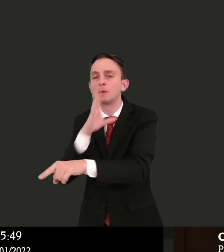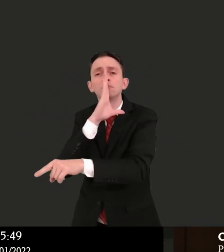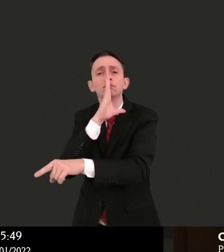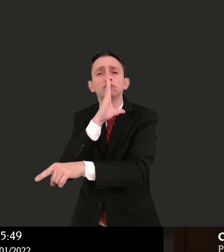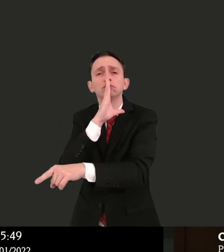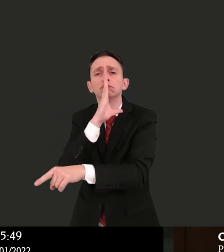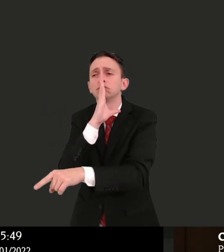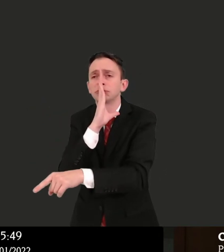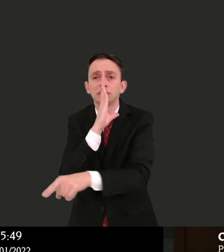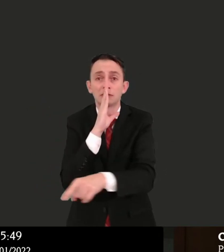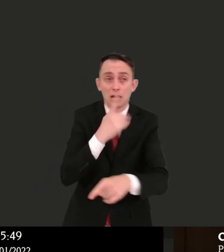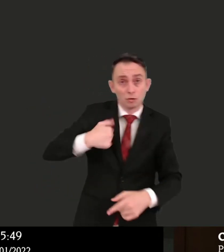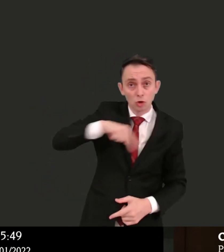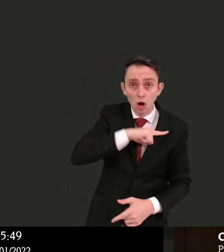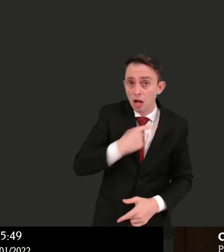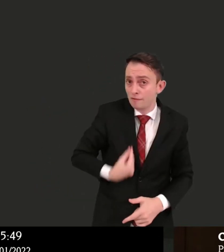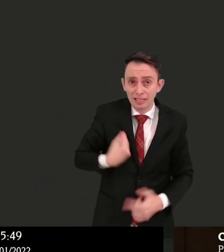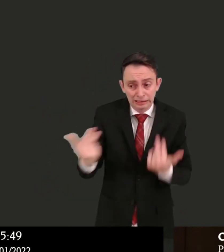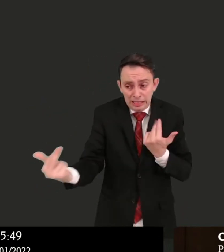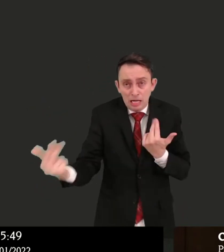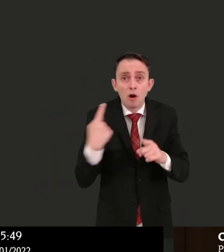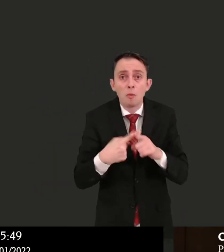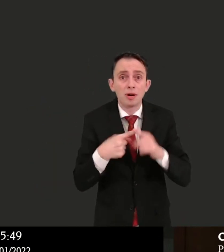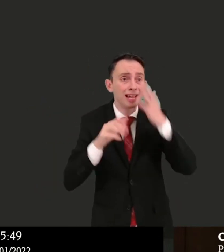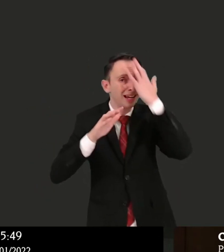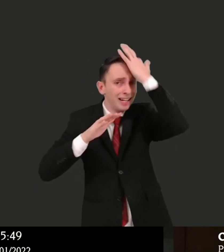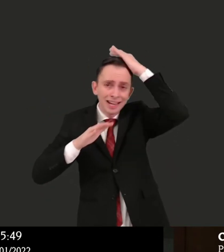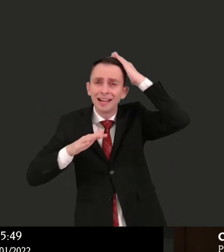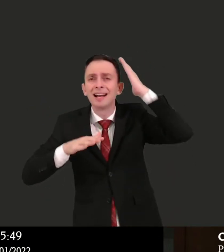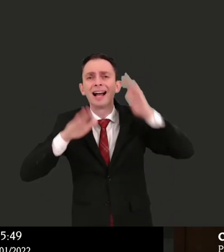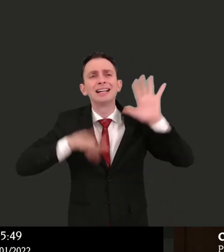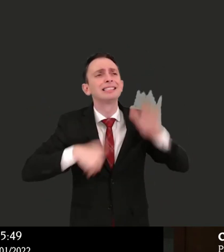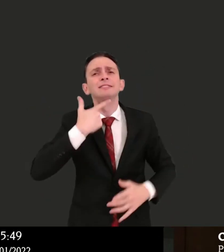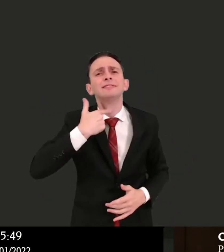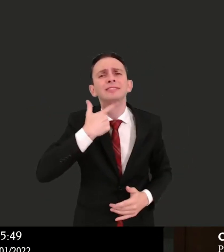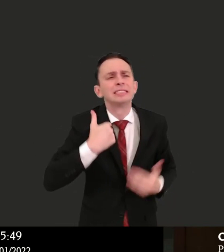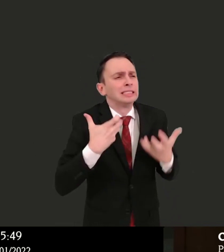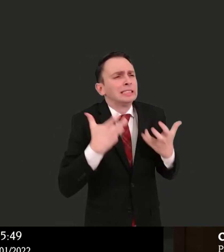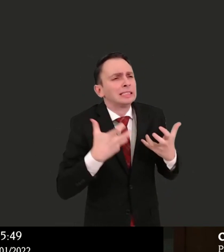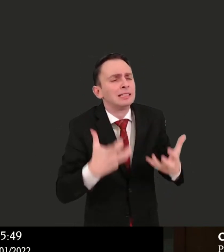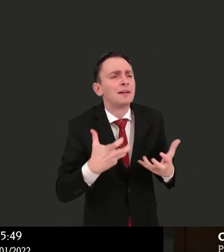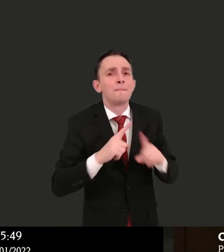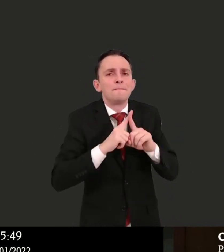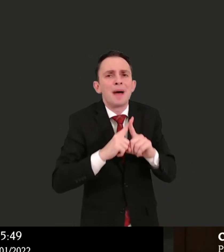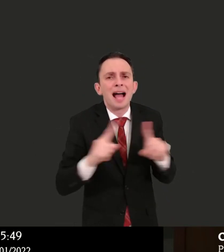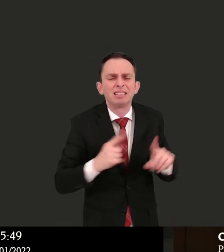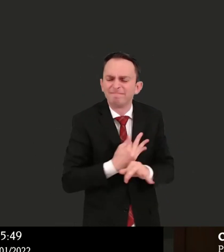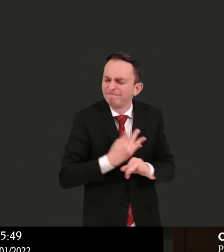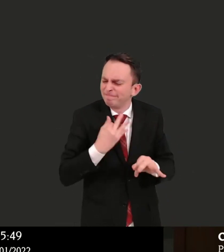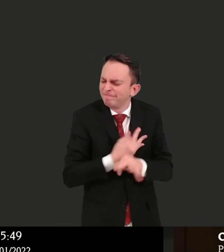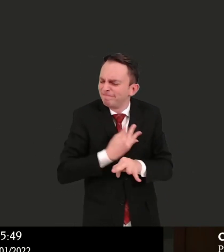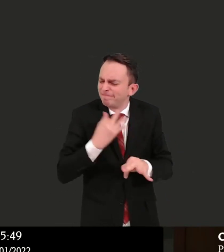não muitas vezes para a nossa natureza, seguimos adiante, ainda que muitas vezes sofrendo, cansado,